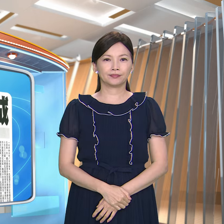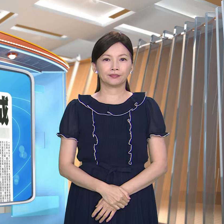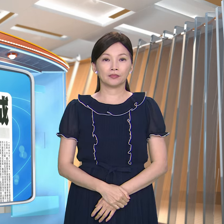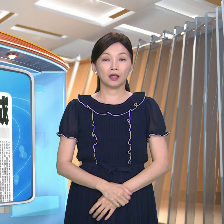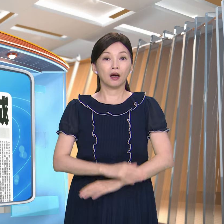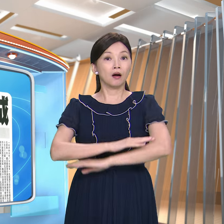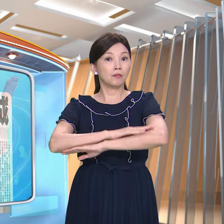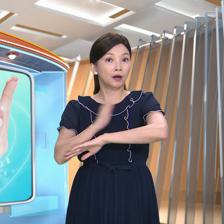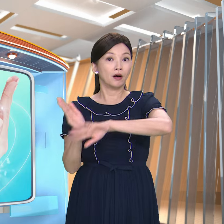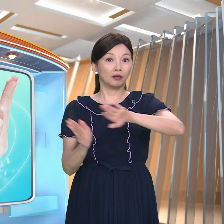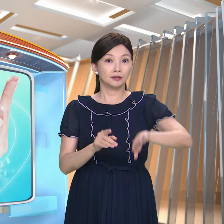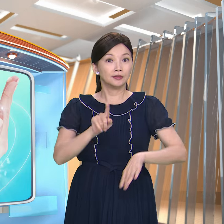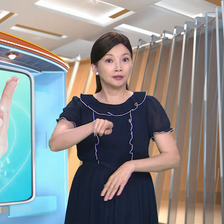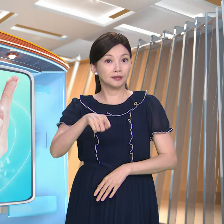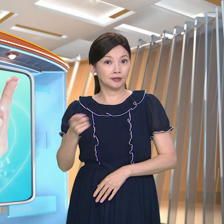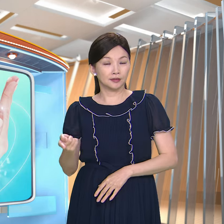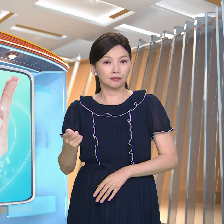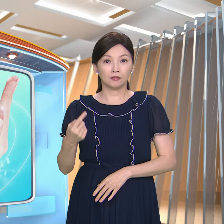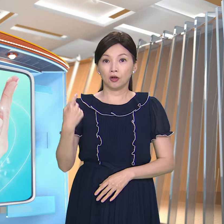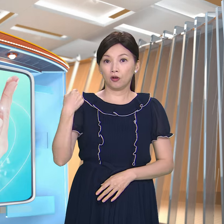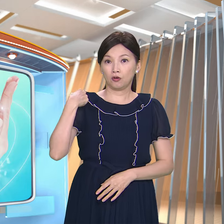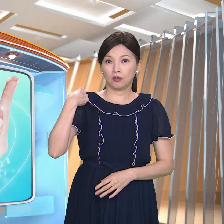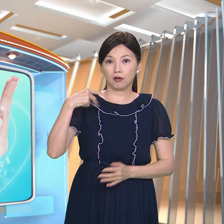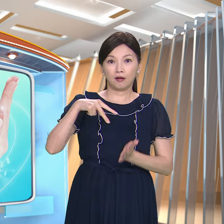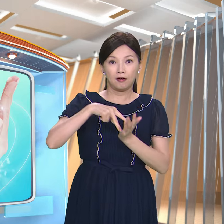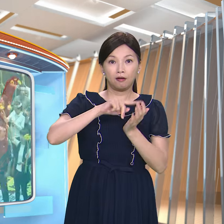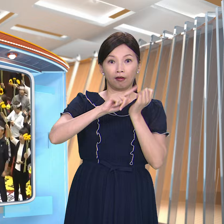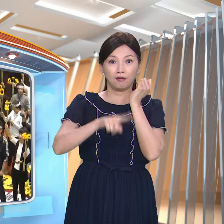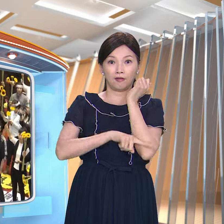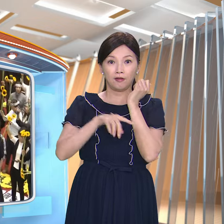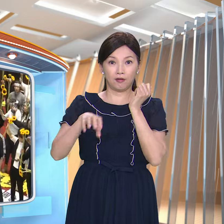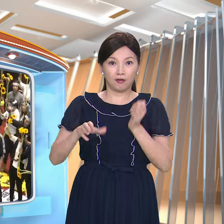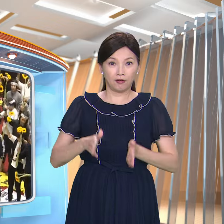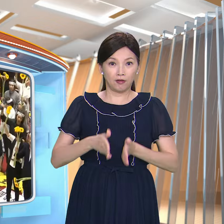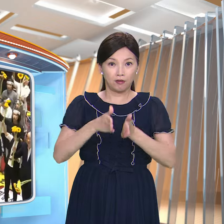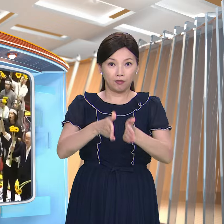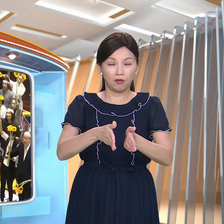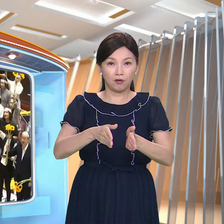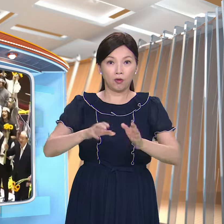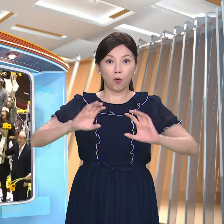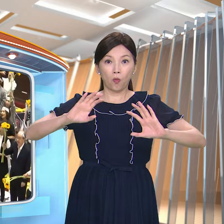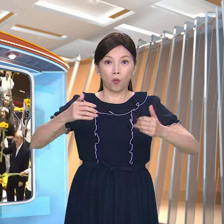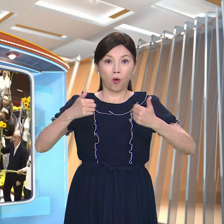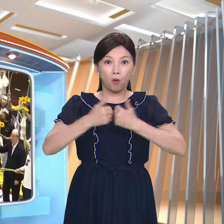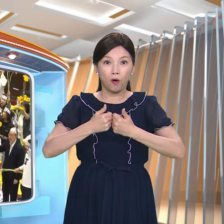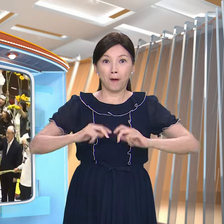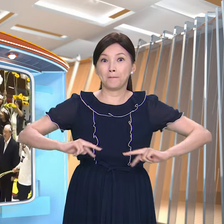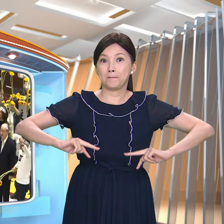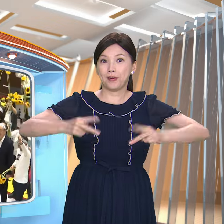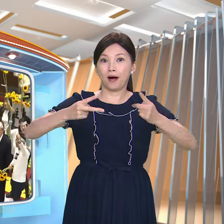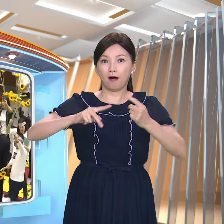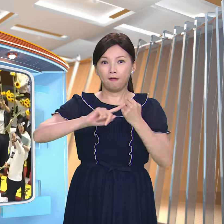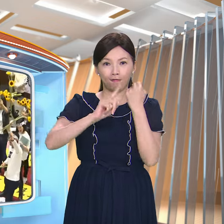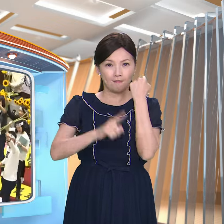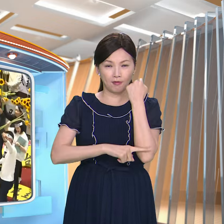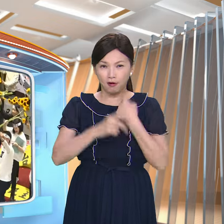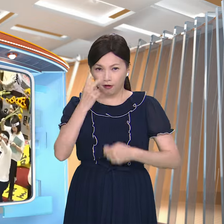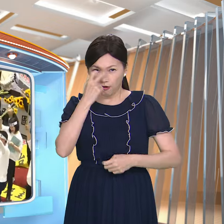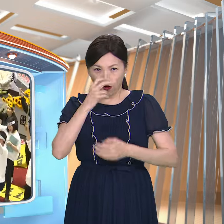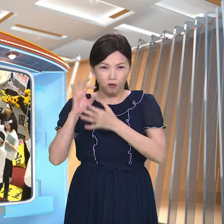看完报纸重点，继续来关心立法院会昨天续审国会改革法